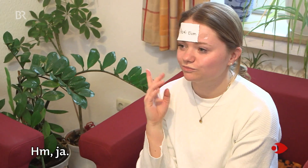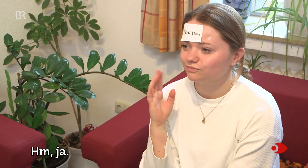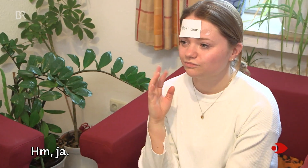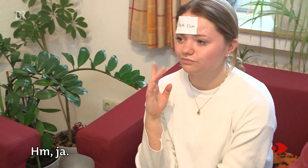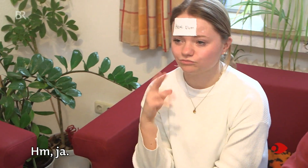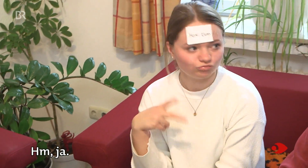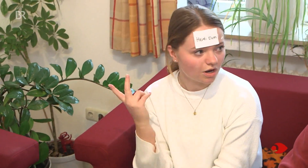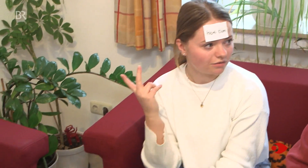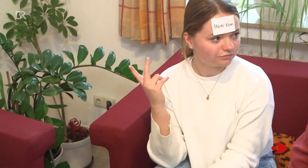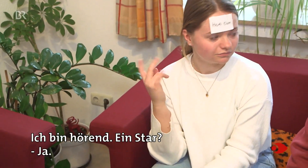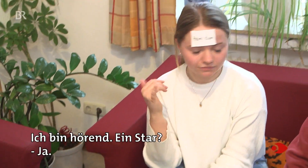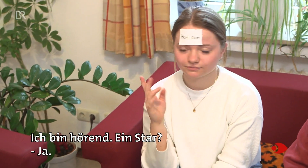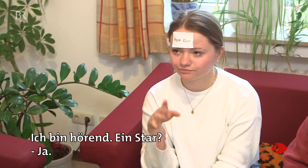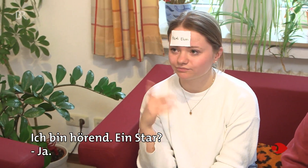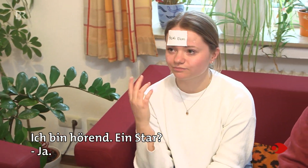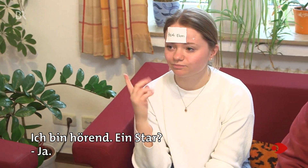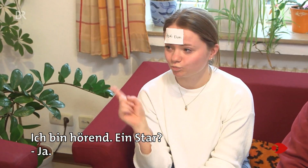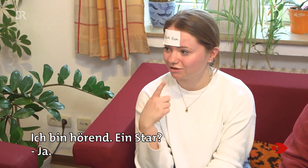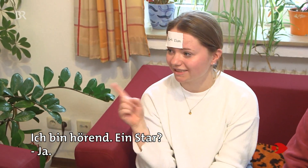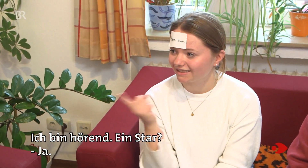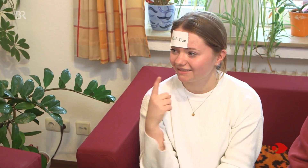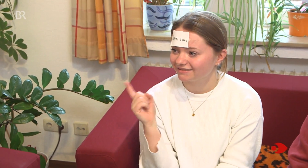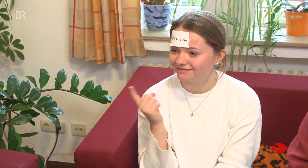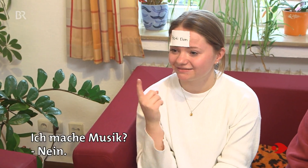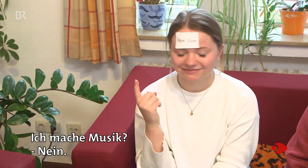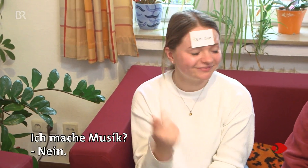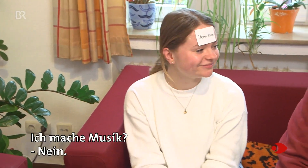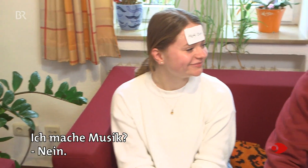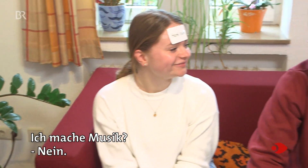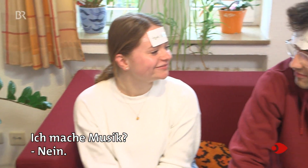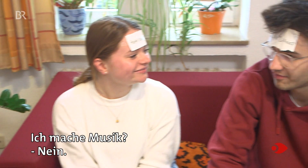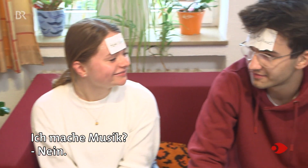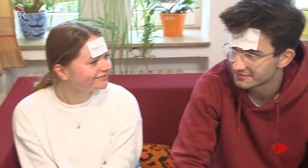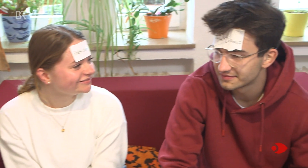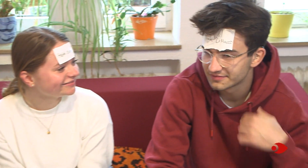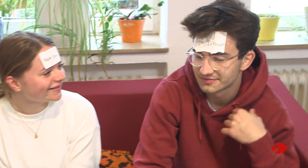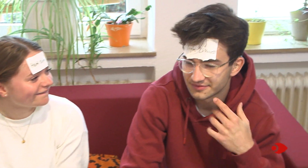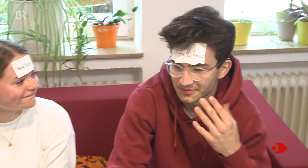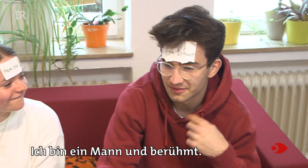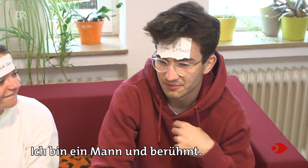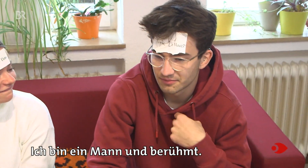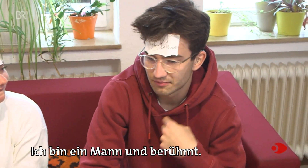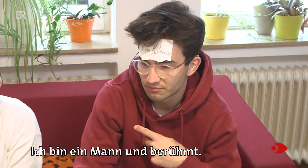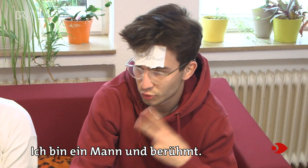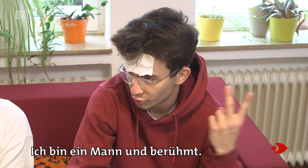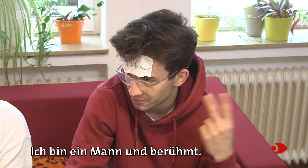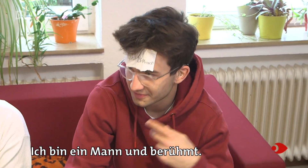Ja. Ich bin hörend. Ein Star? Ja. Ich mache Musik? Nein. Ich bin ein Mann und